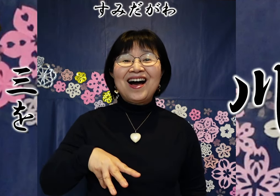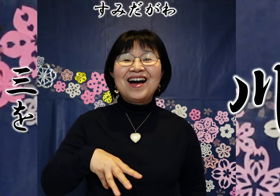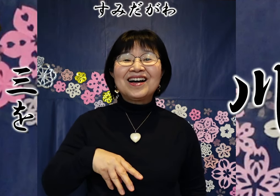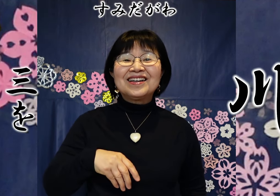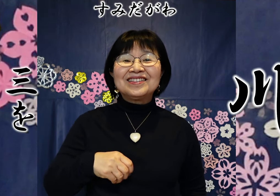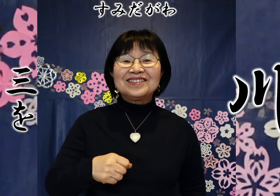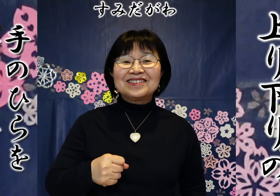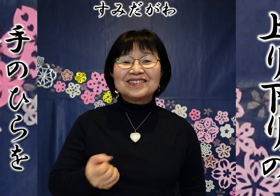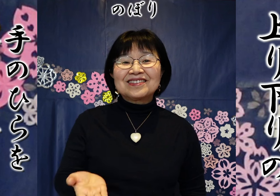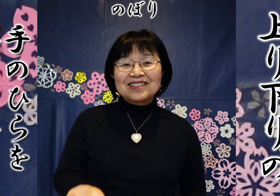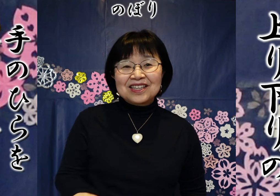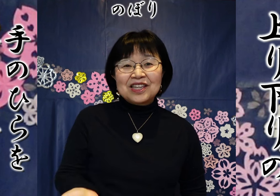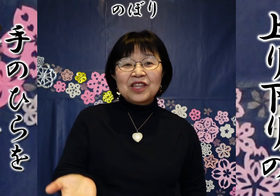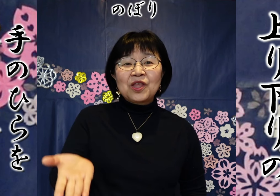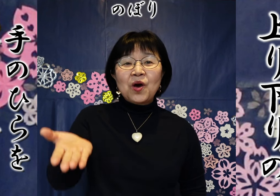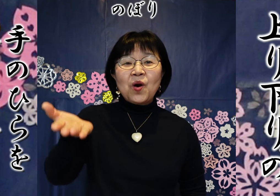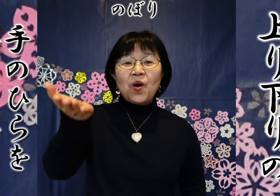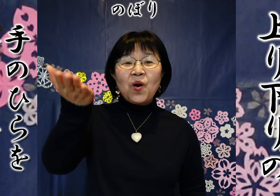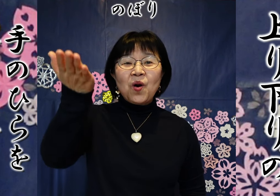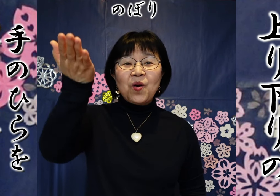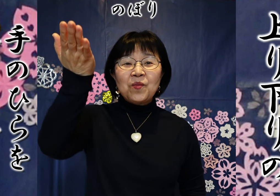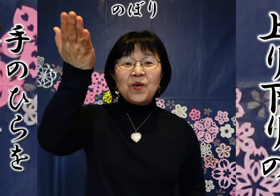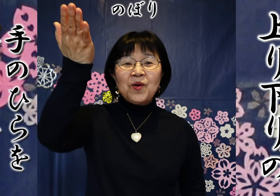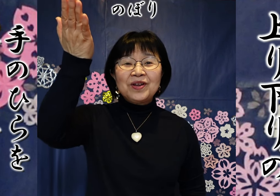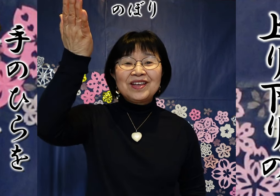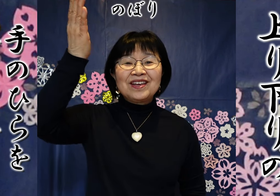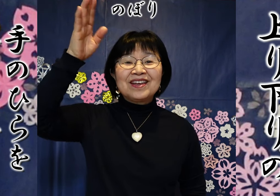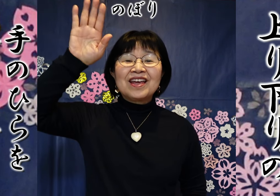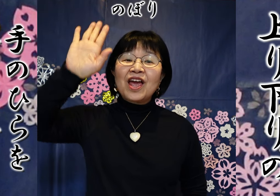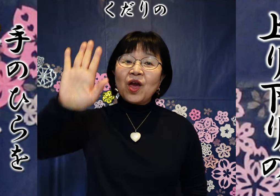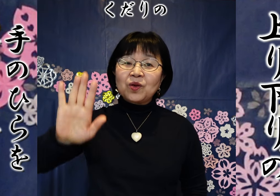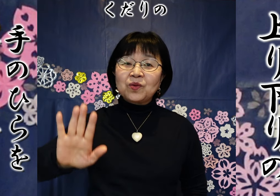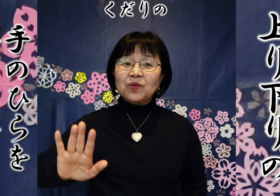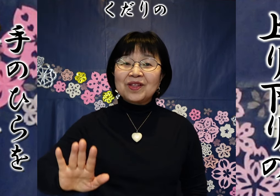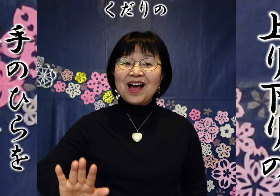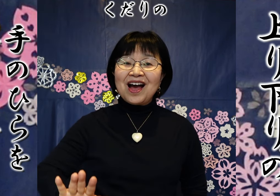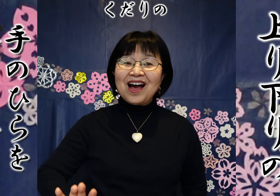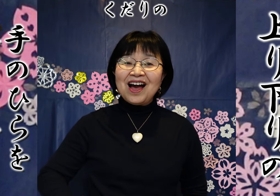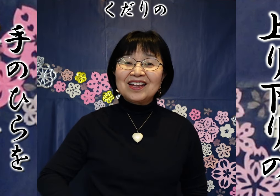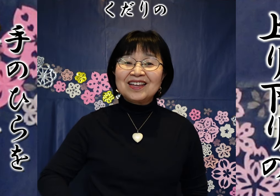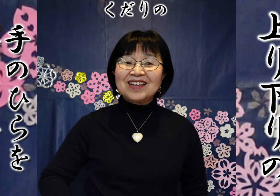下り。